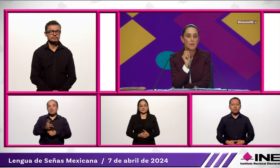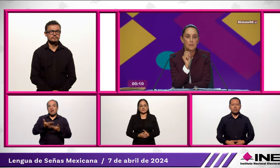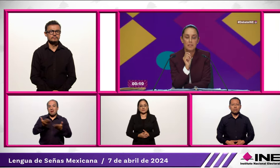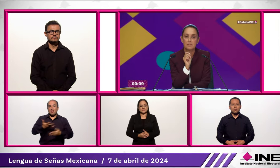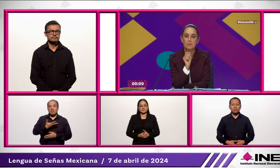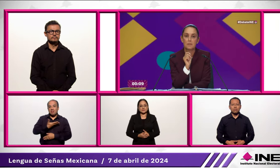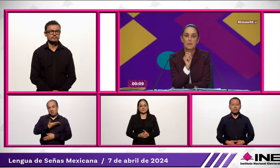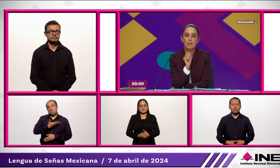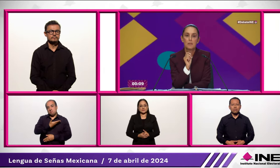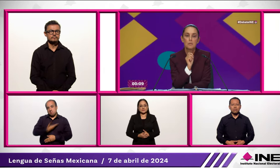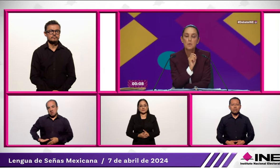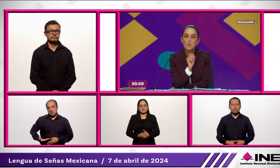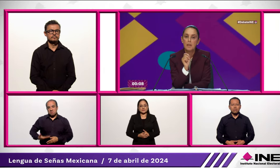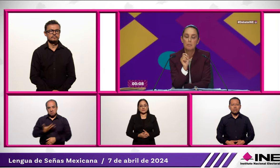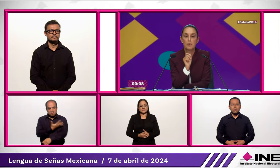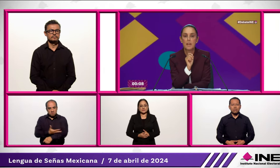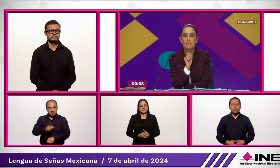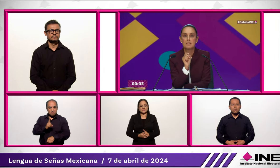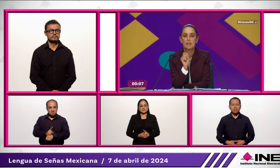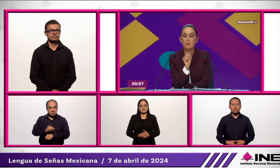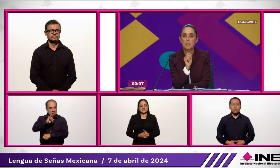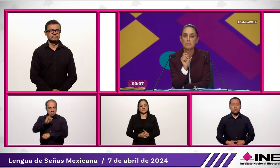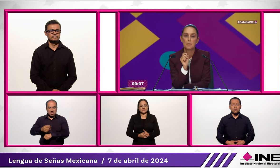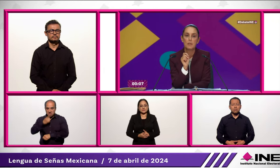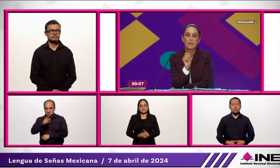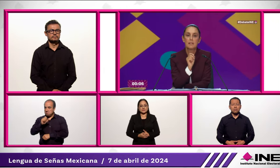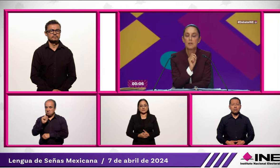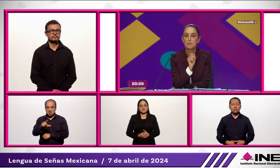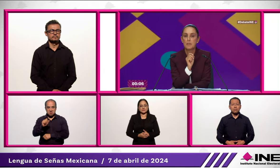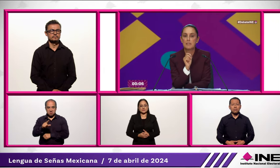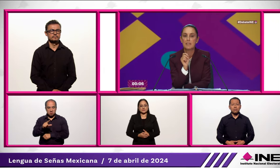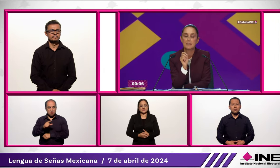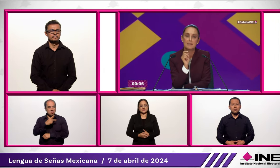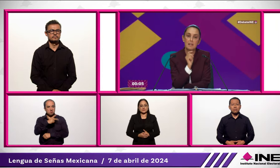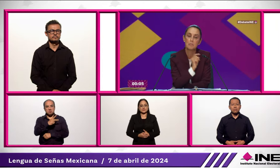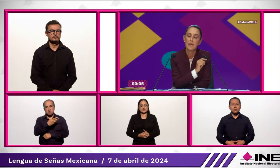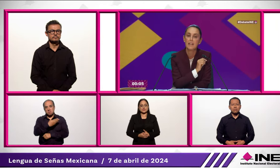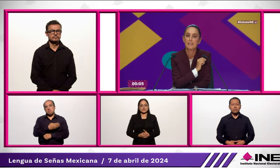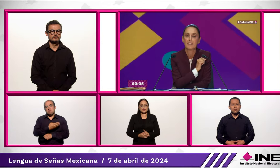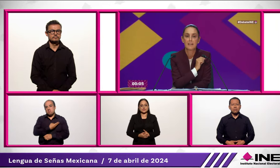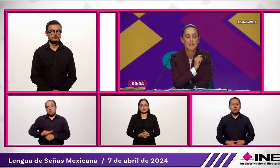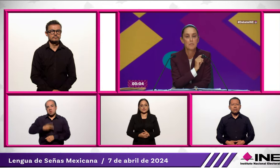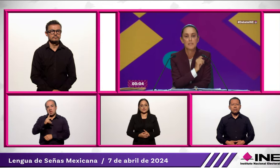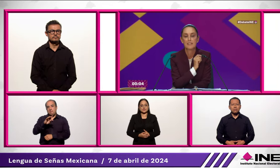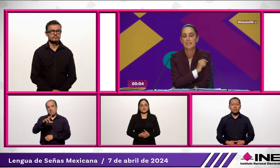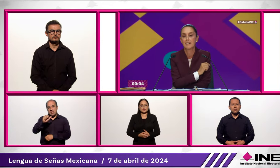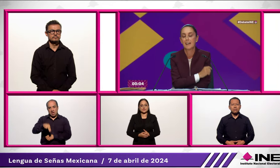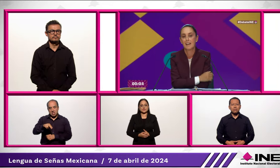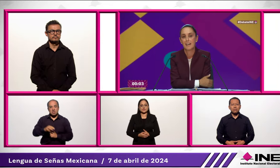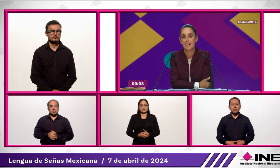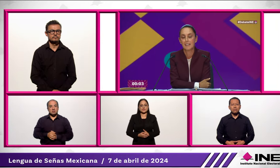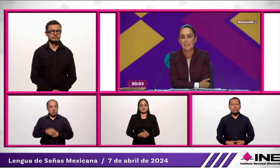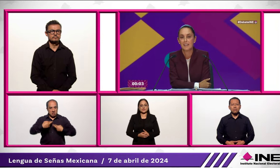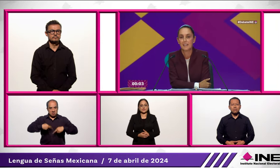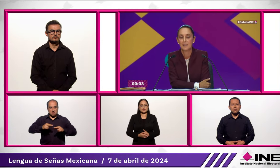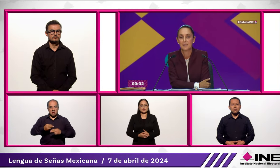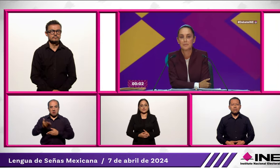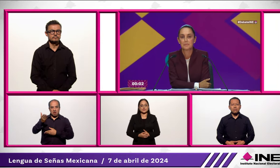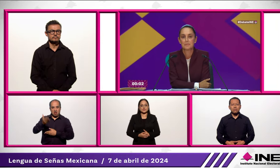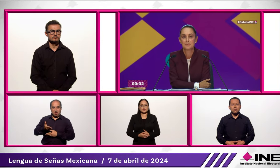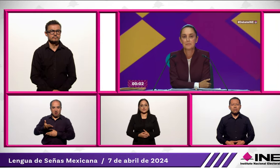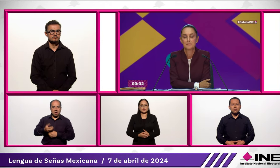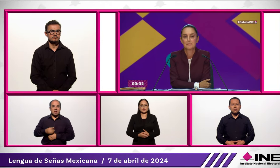presidente honesto. Nunca podrán decir lo mismo de los presidentes del PRIAN que representa la